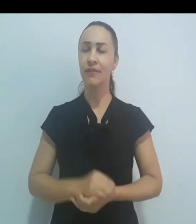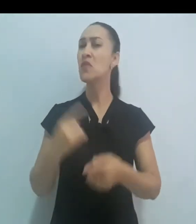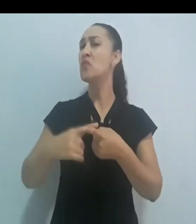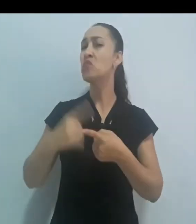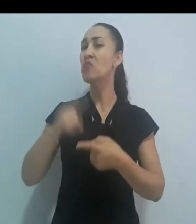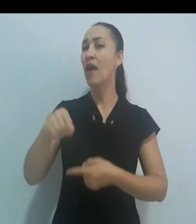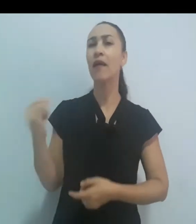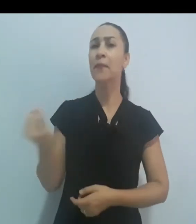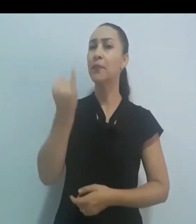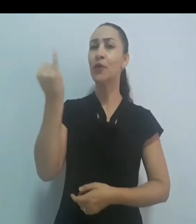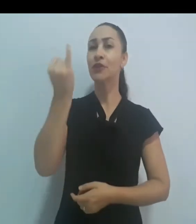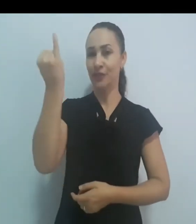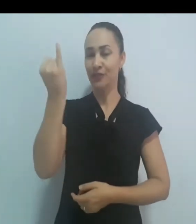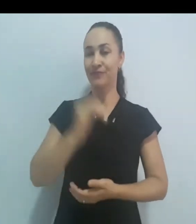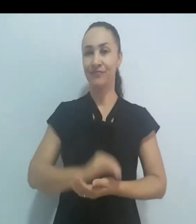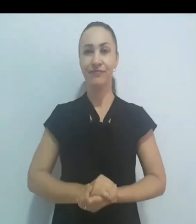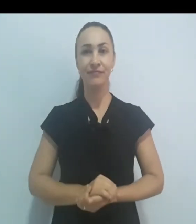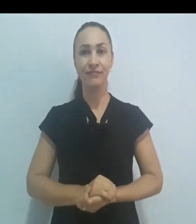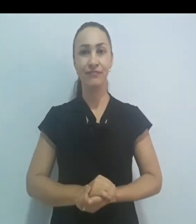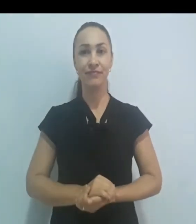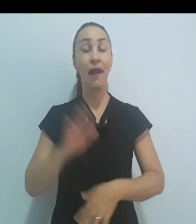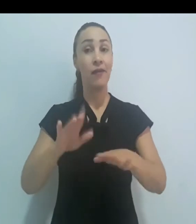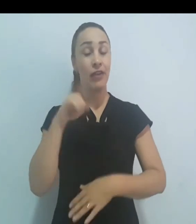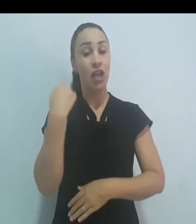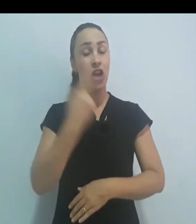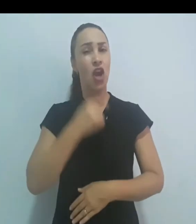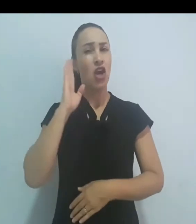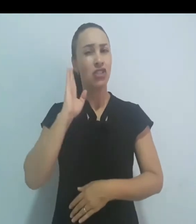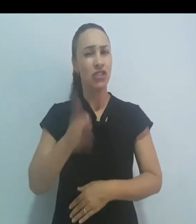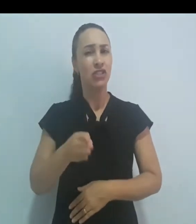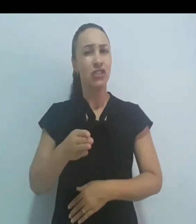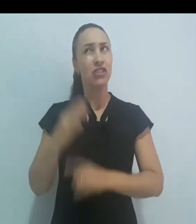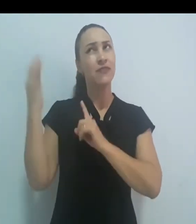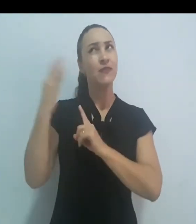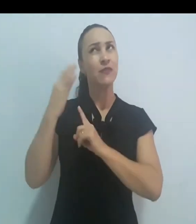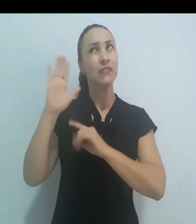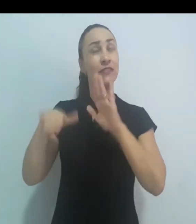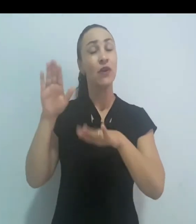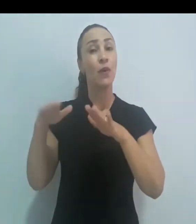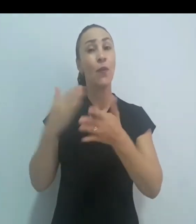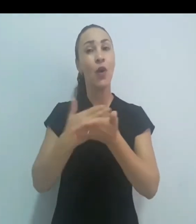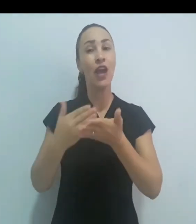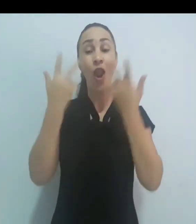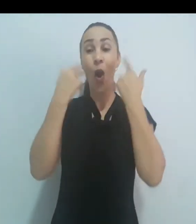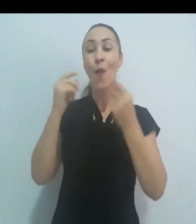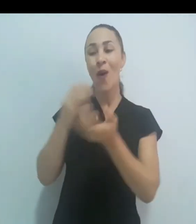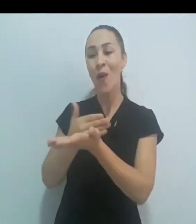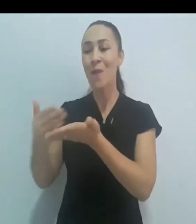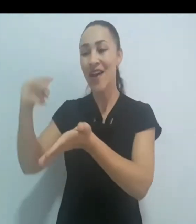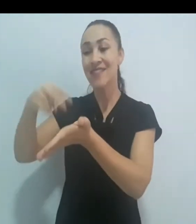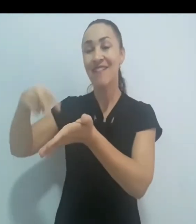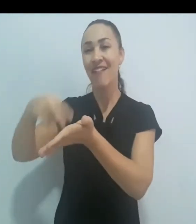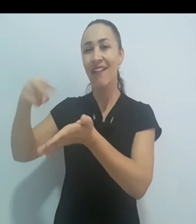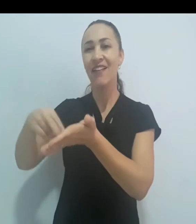Por que isso chama a atenção? Porque a gente tem uma tendência, e isso vai ser muito comum quando vocês começarem a ler a literatura